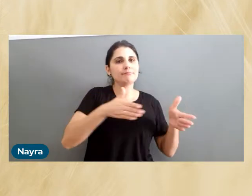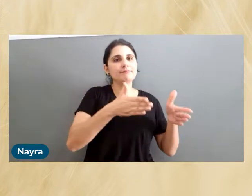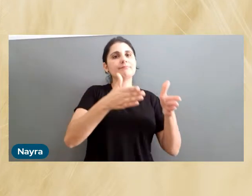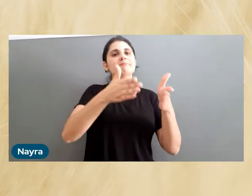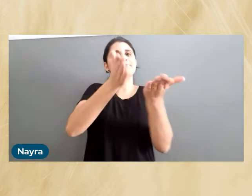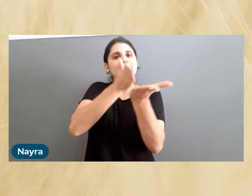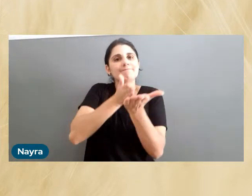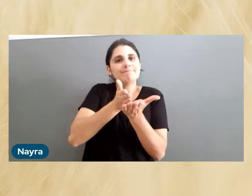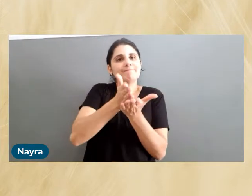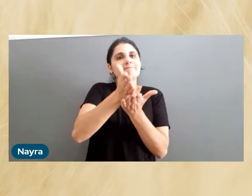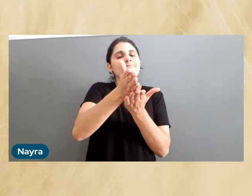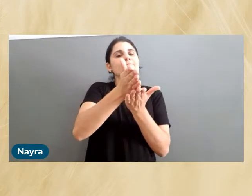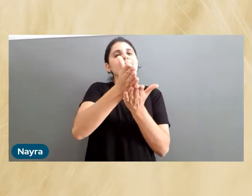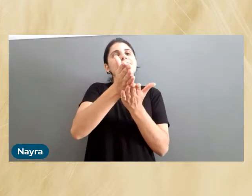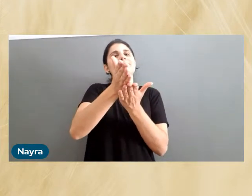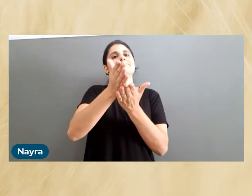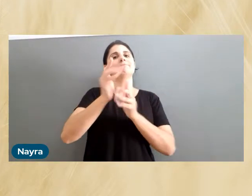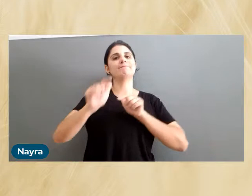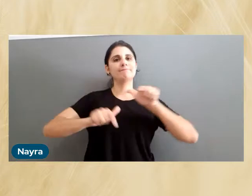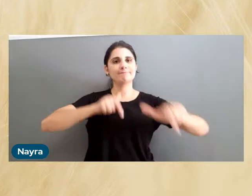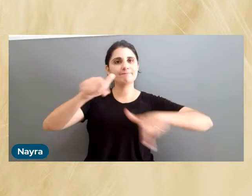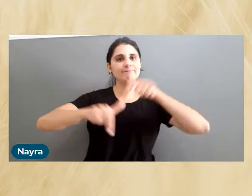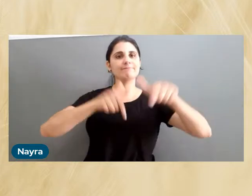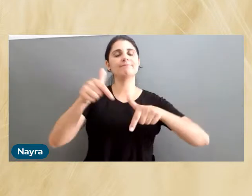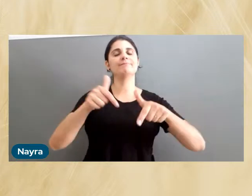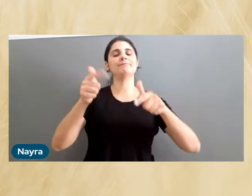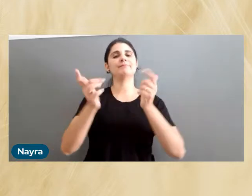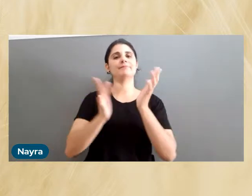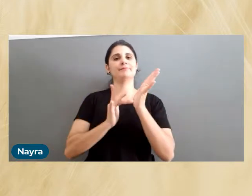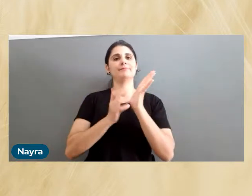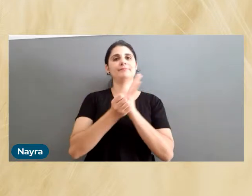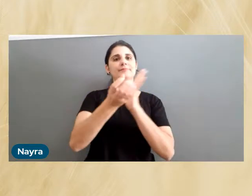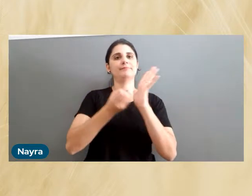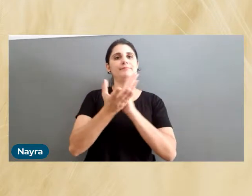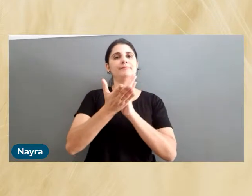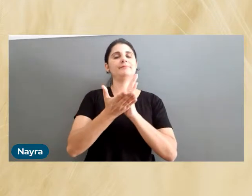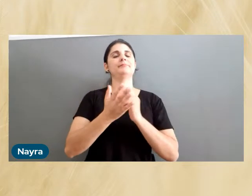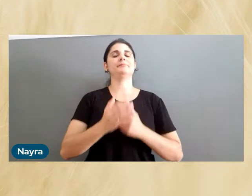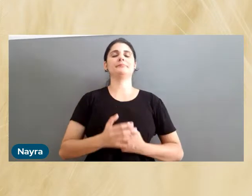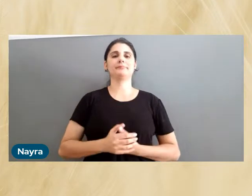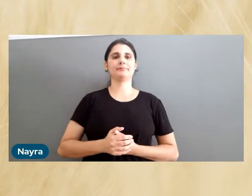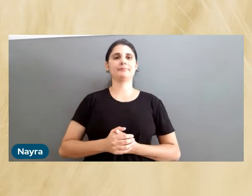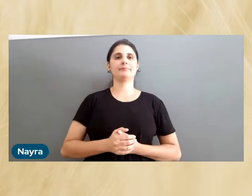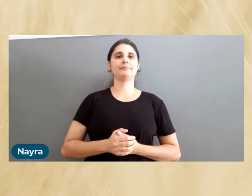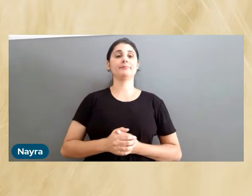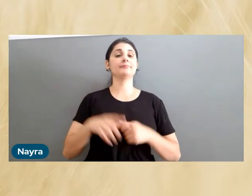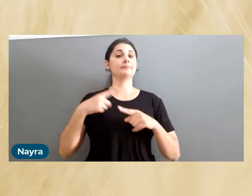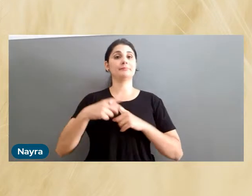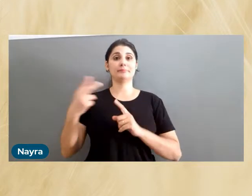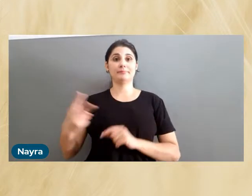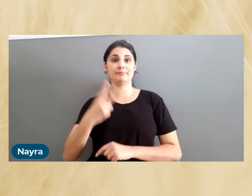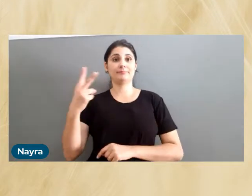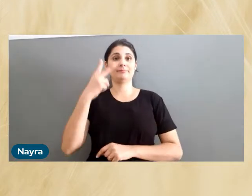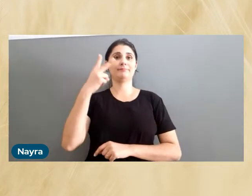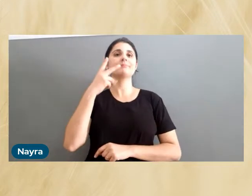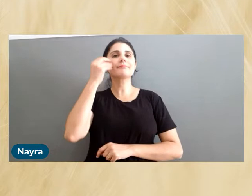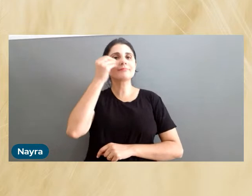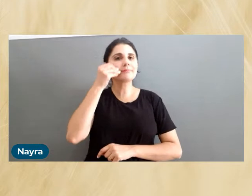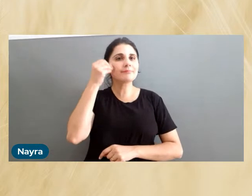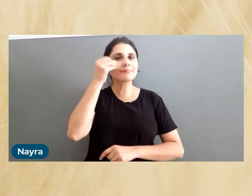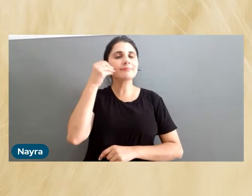do colégio apostólico quando ele deixa o plano material. Porque o valor da experiência,